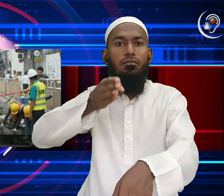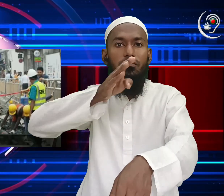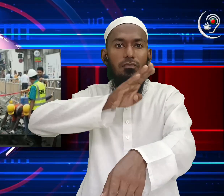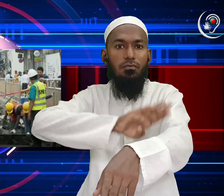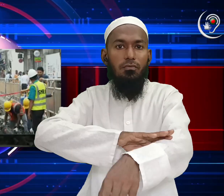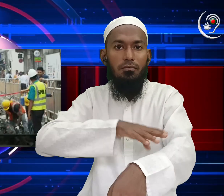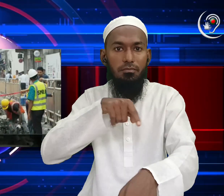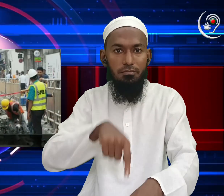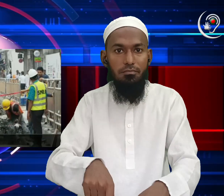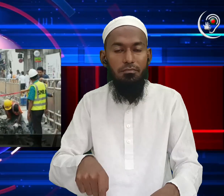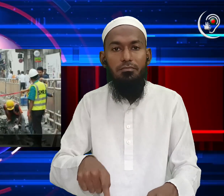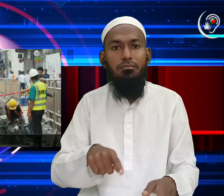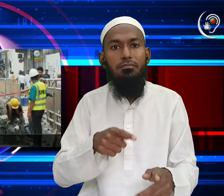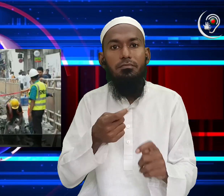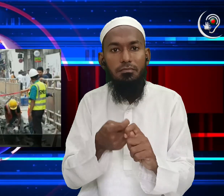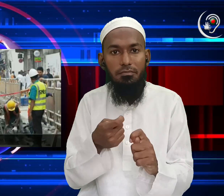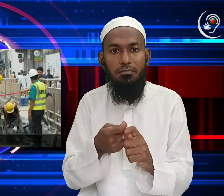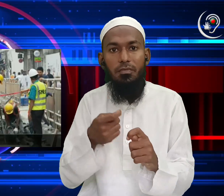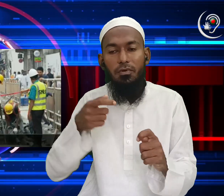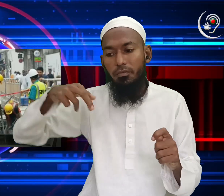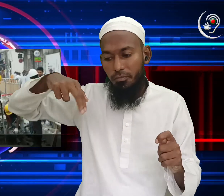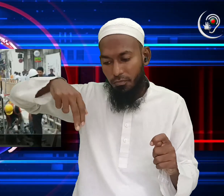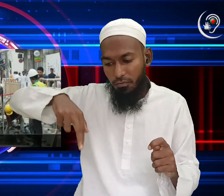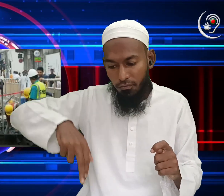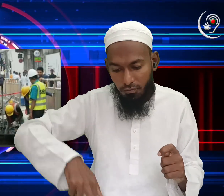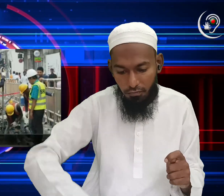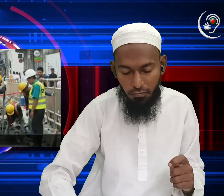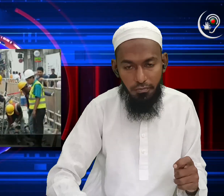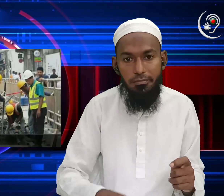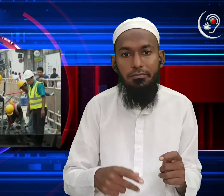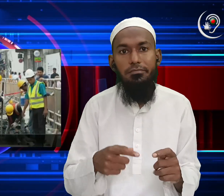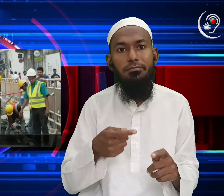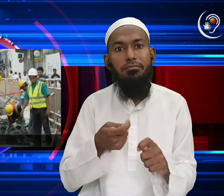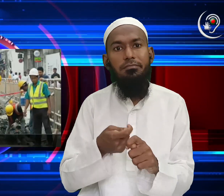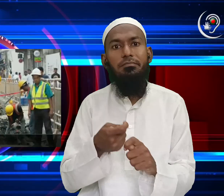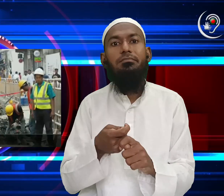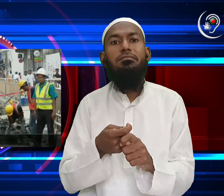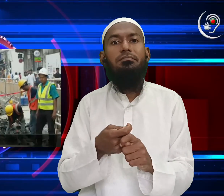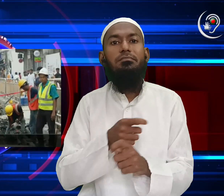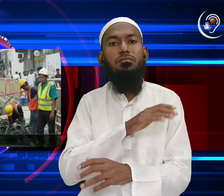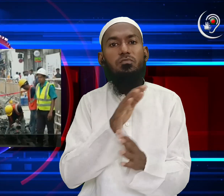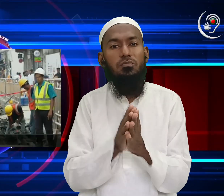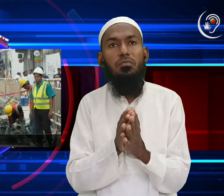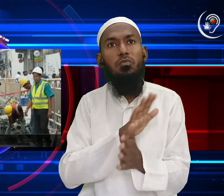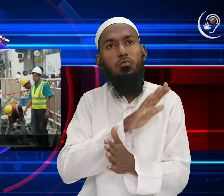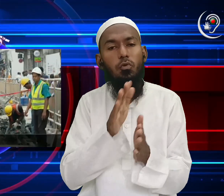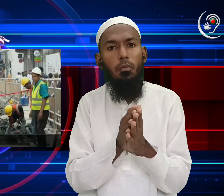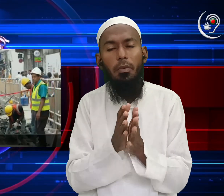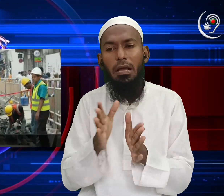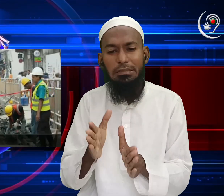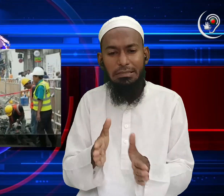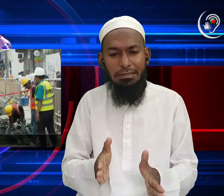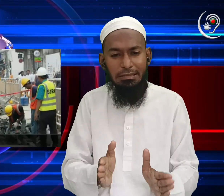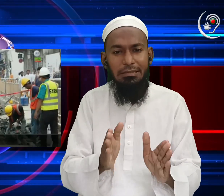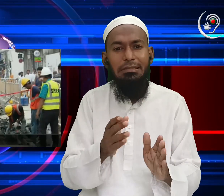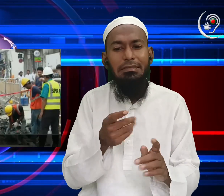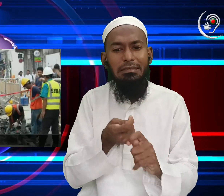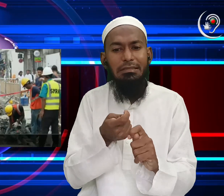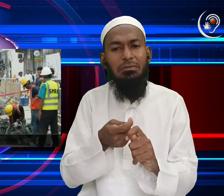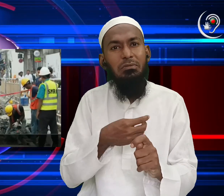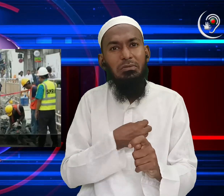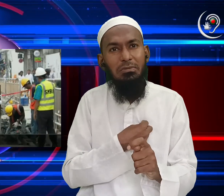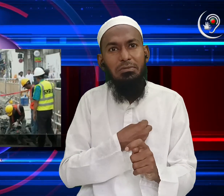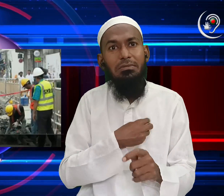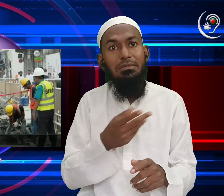অংশটিতে, যার কারণে এই সড়কের নিচে থাকা সকল পরিষেবা লাইন স্থানান্তরে চলছে তোড়জোড়। এই যখন